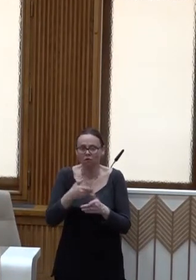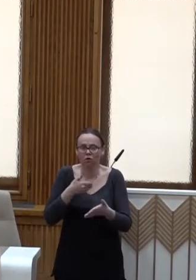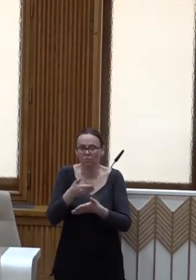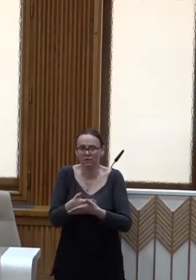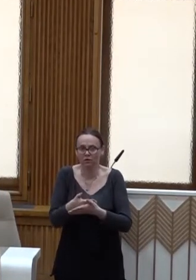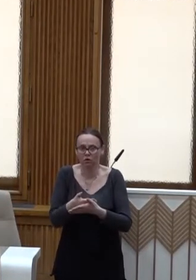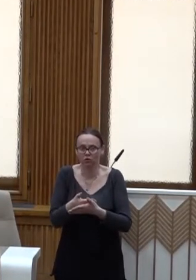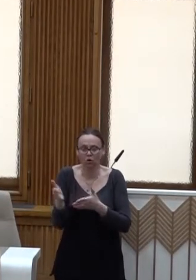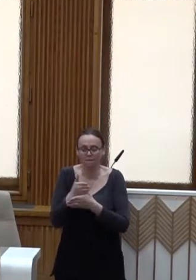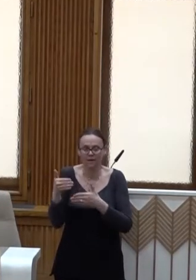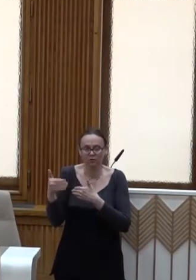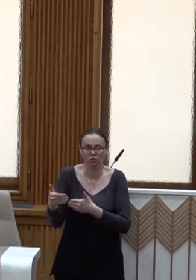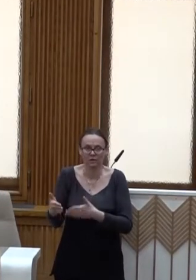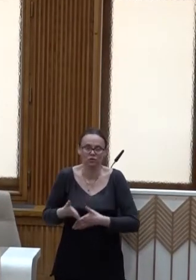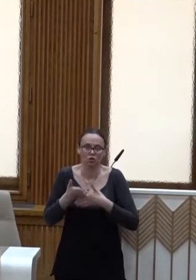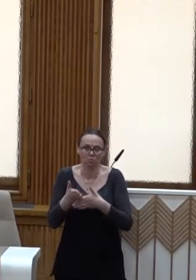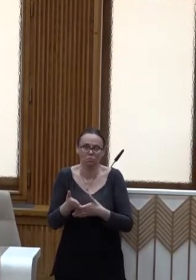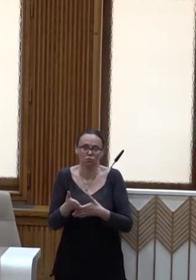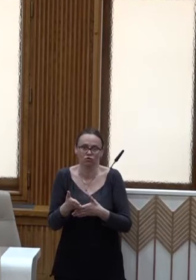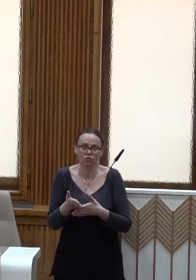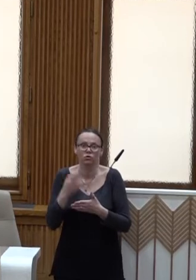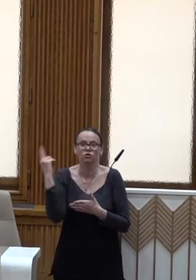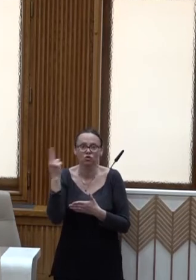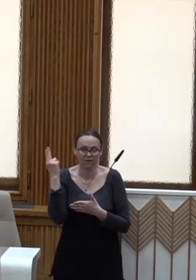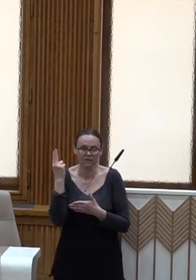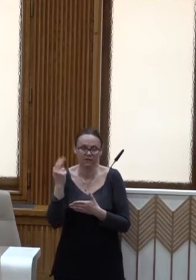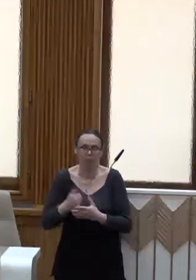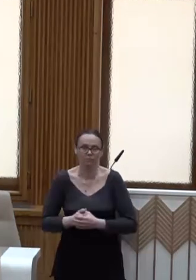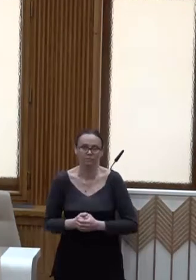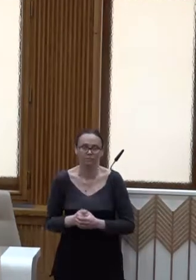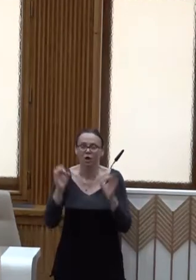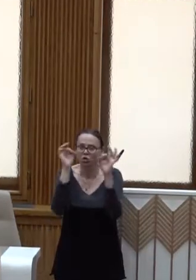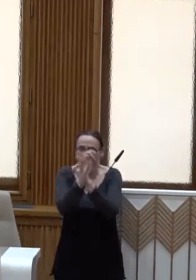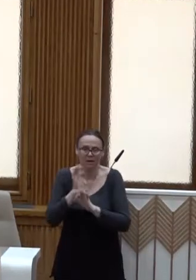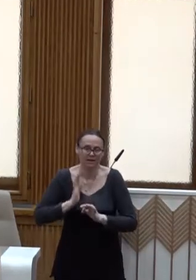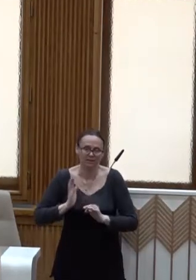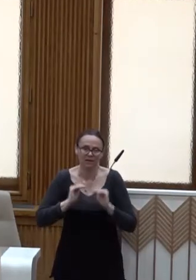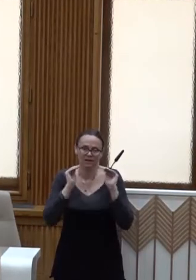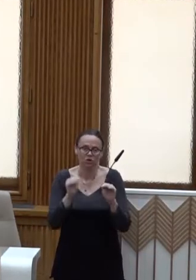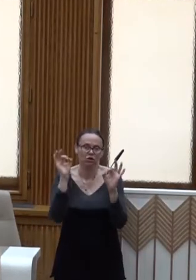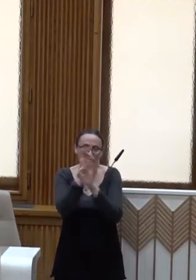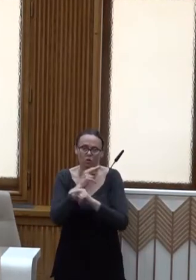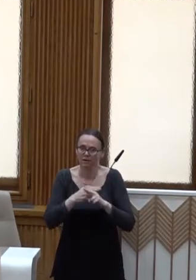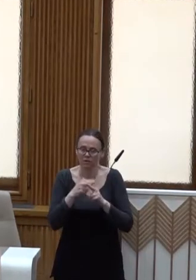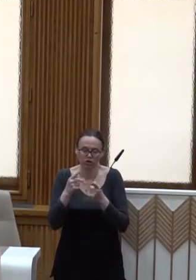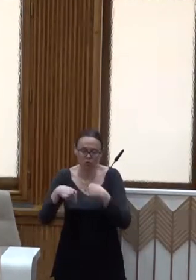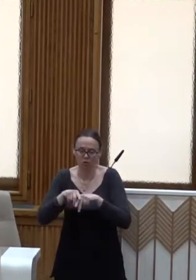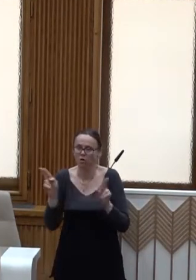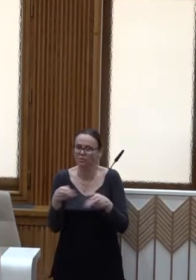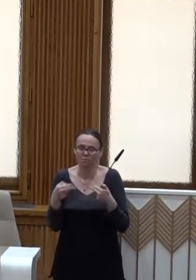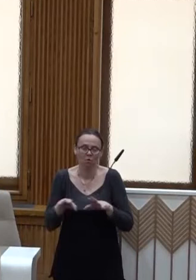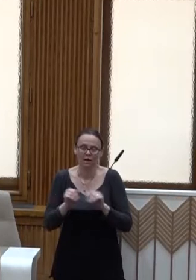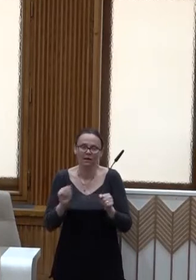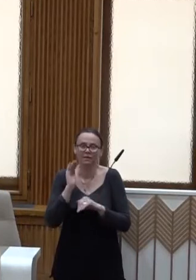prisotno medsosedsko pomoč Slovencev. Nobena civilna zaščita, noben državni organ ne more